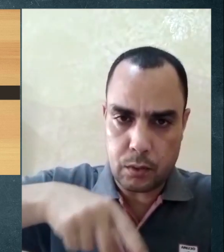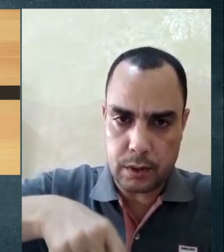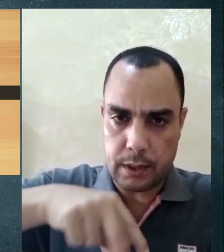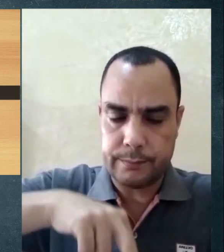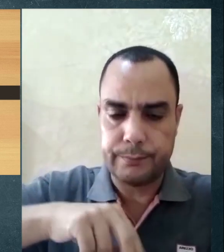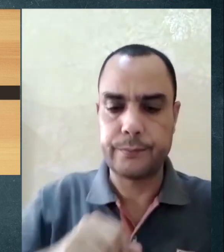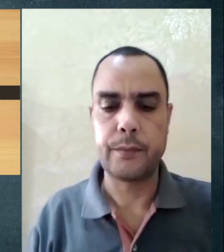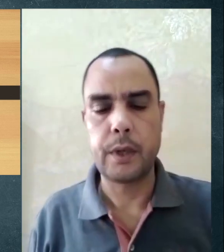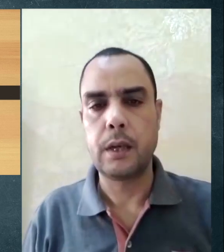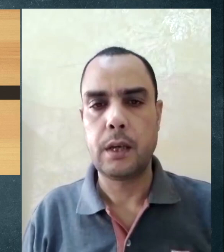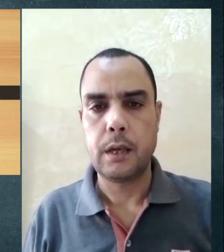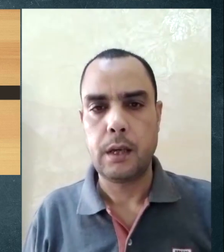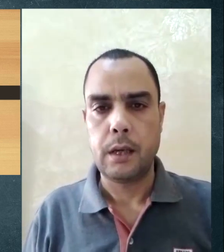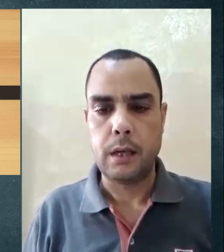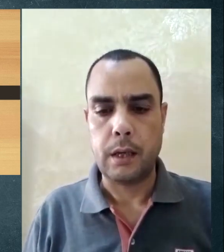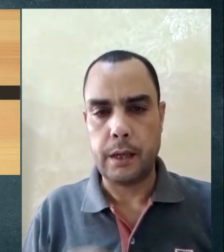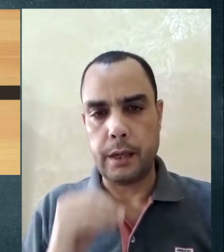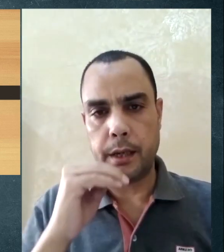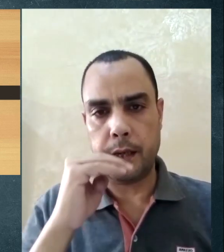بفتيات يرقصن.